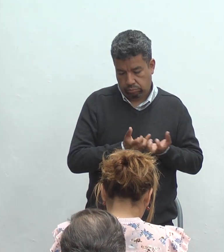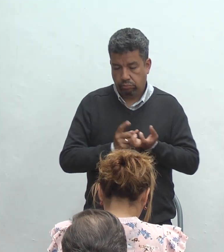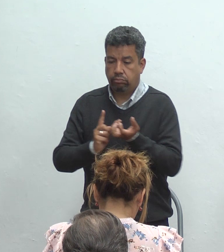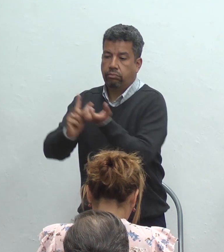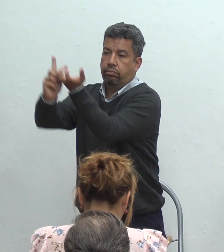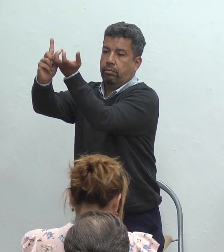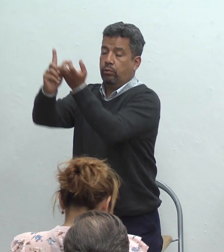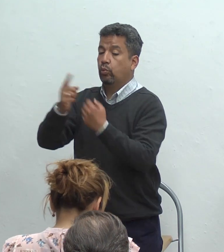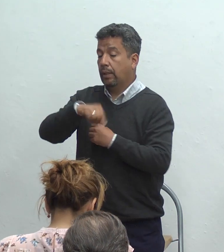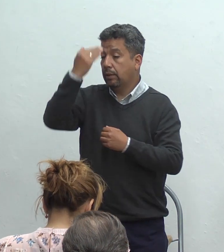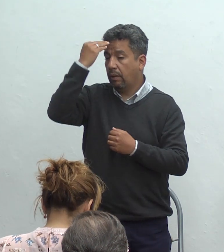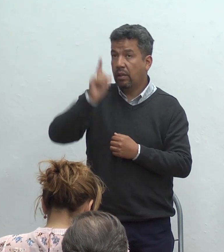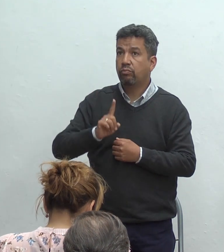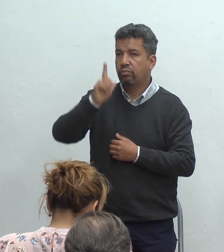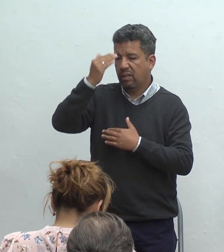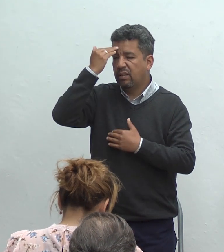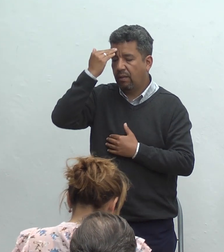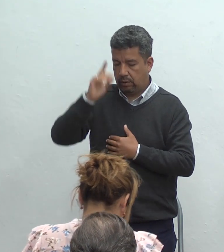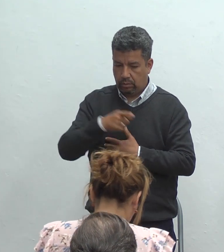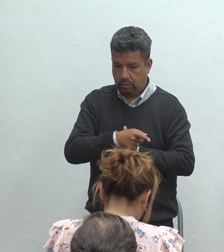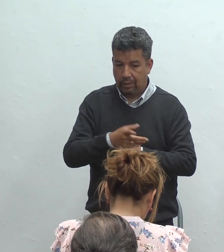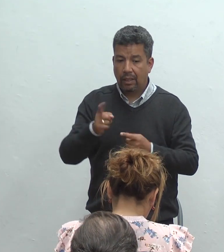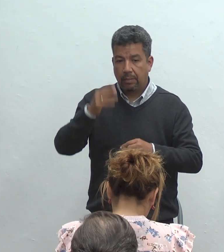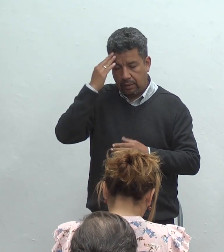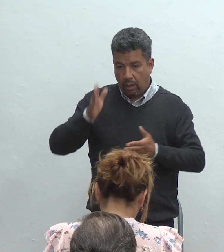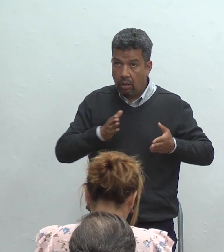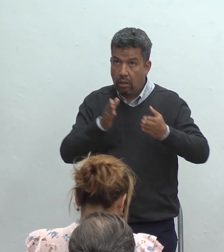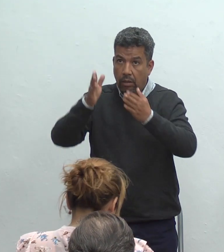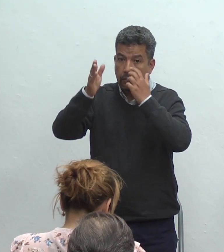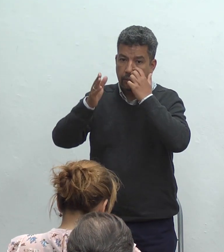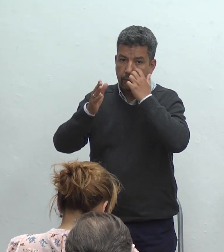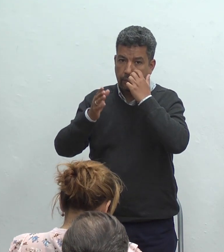estéis. Y sabéis a dónde voy, y sabéis el camino.